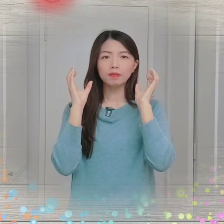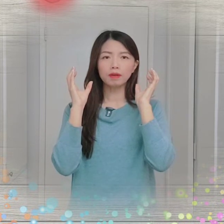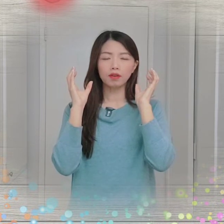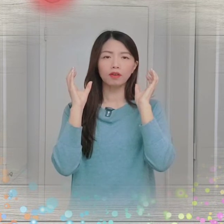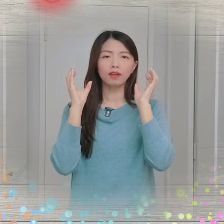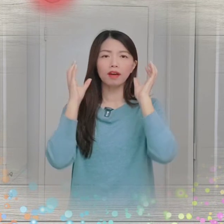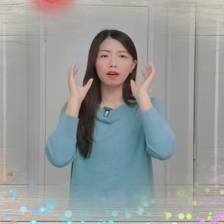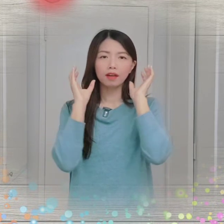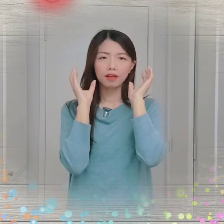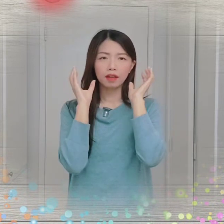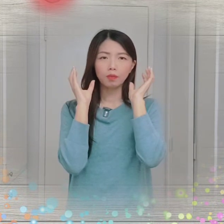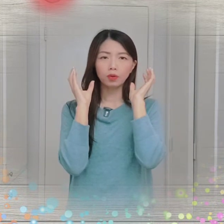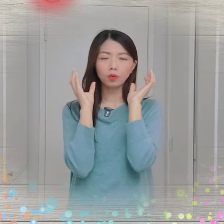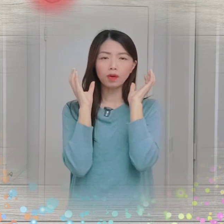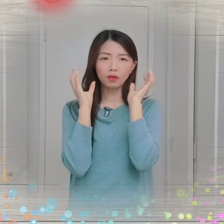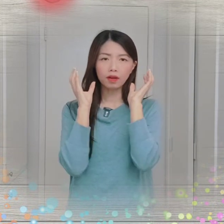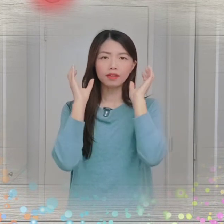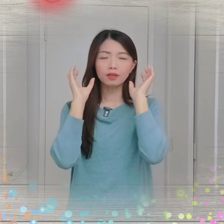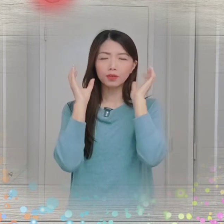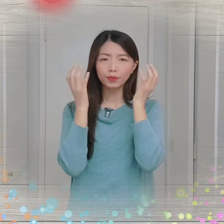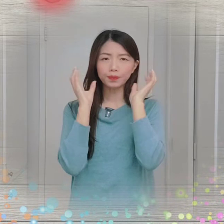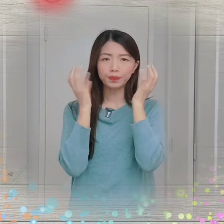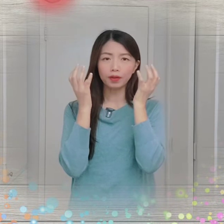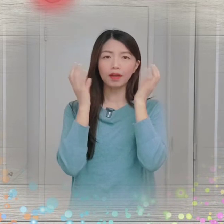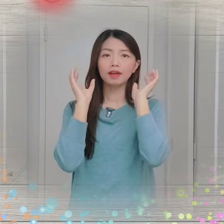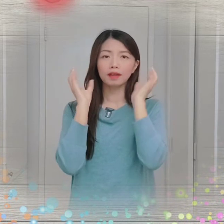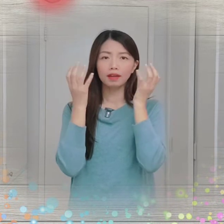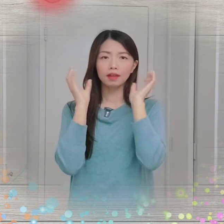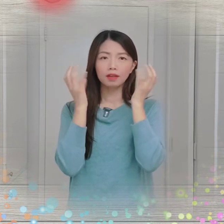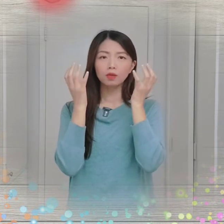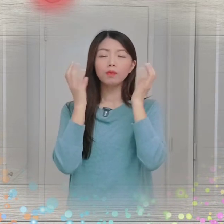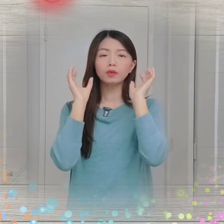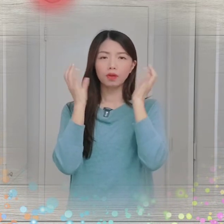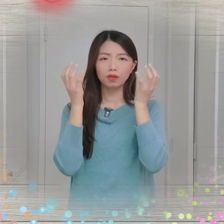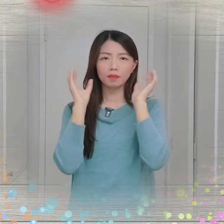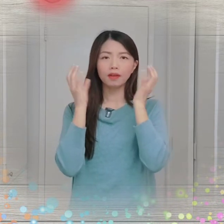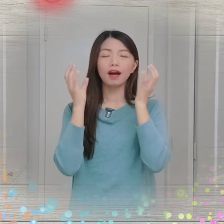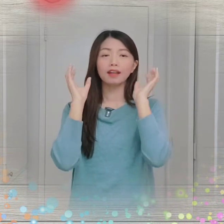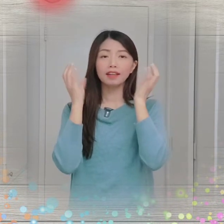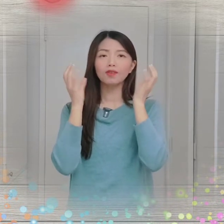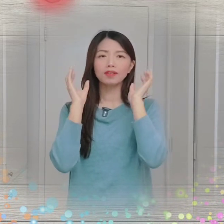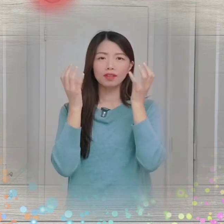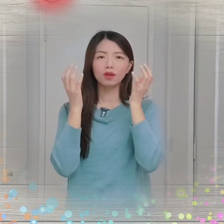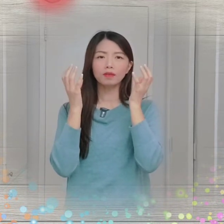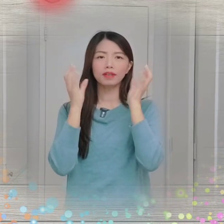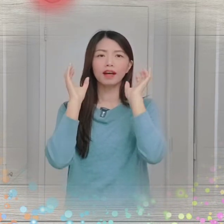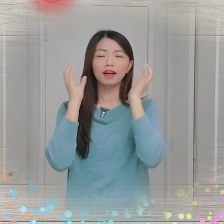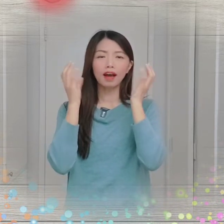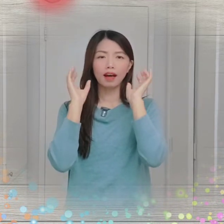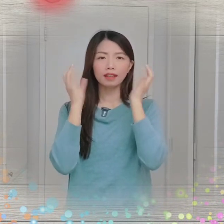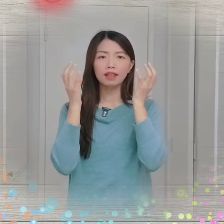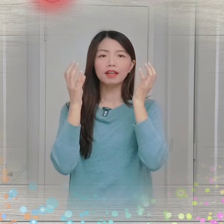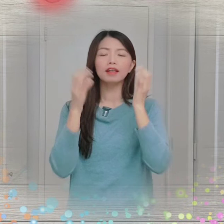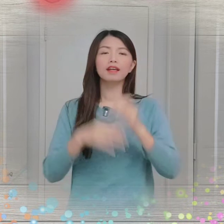표현하시면 되는 건데요. 이렇게 볼이 통통하다고 생각하시고 이렇게 손목을 돌려주시면 아기라고 하는 뜻의 수어가 됩니다.